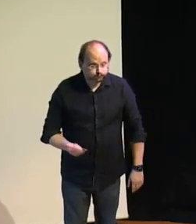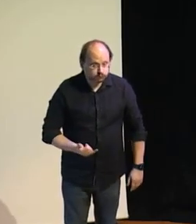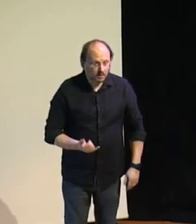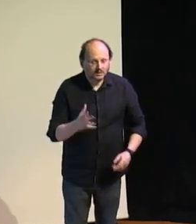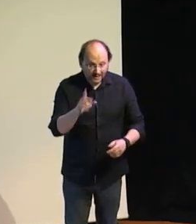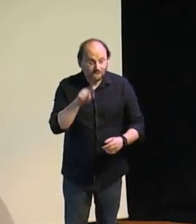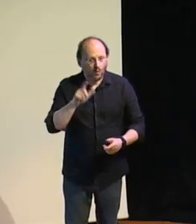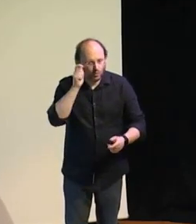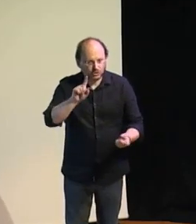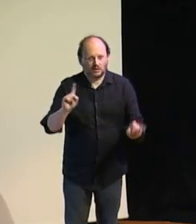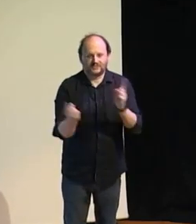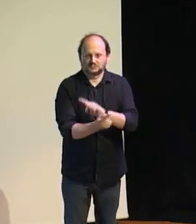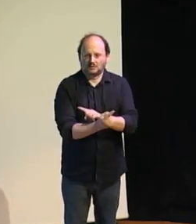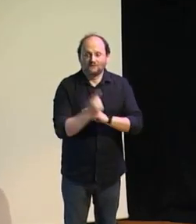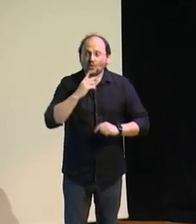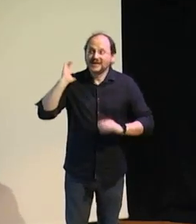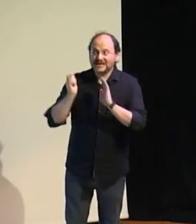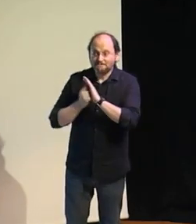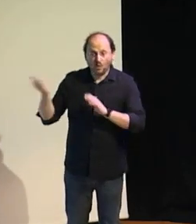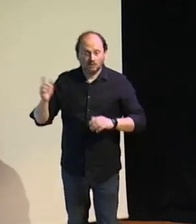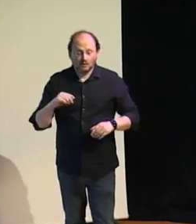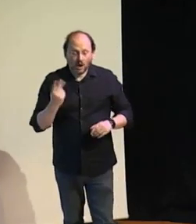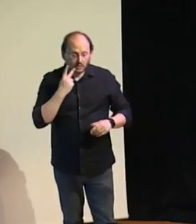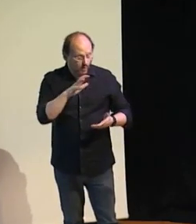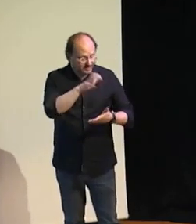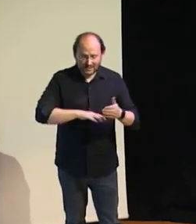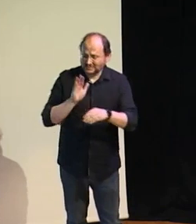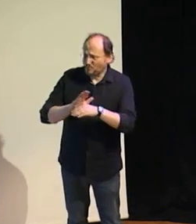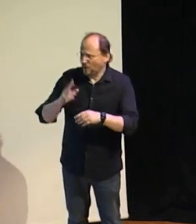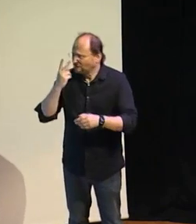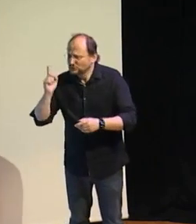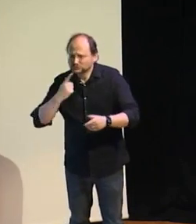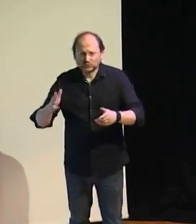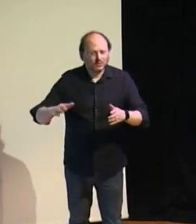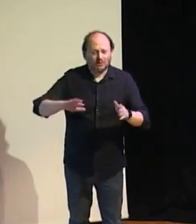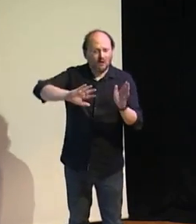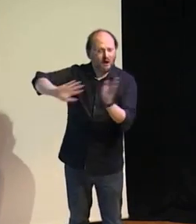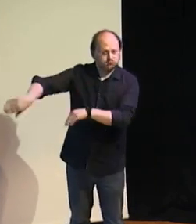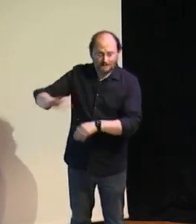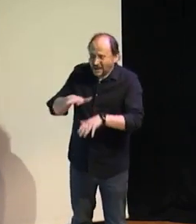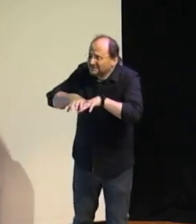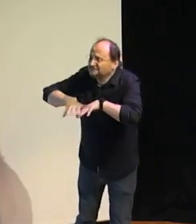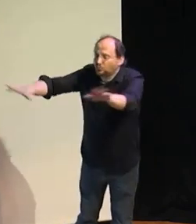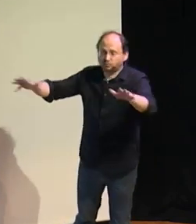langue des signes, on se disait, bon, bah, non, en fait, on ne va pas les mettre. Et donc, à l'époque, les entendants témoignaient de